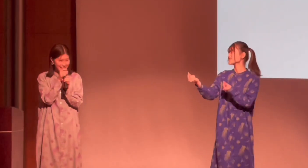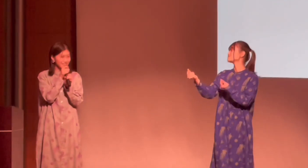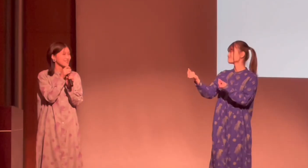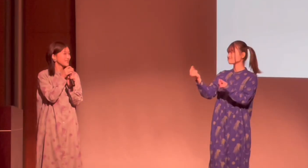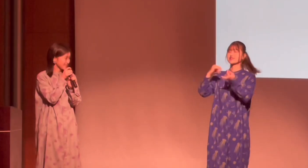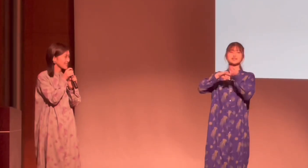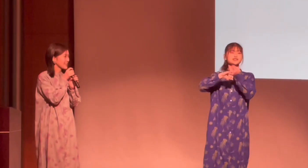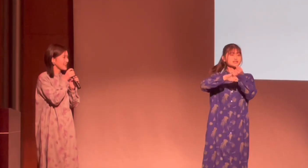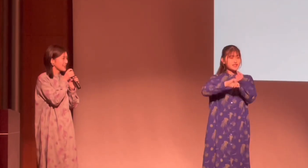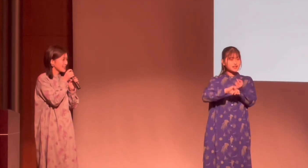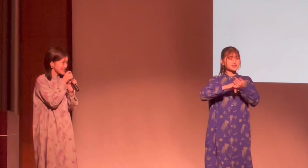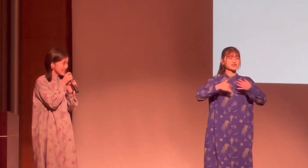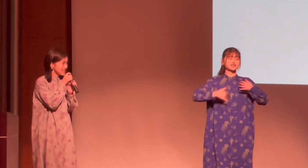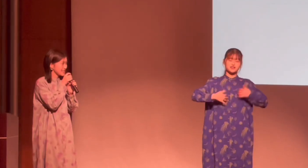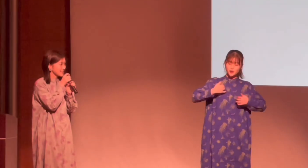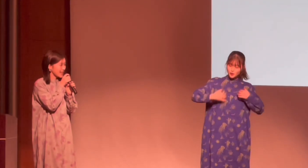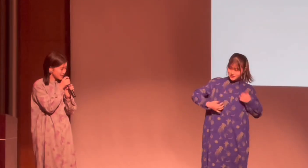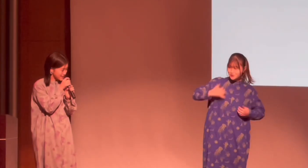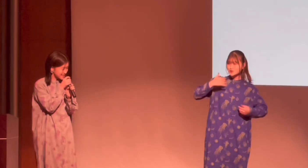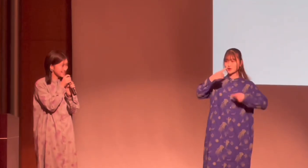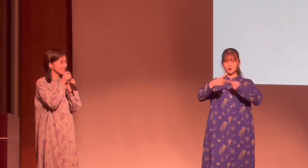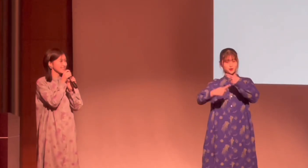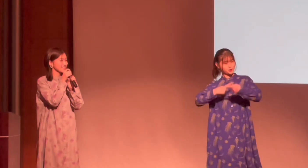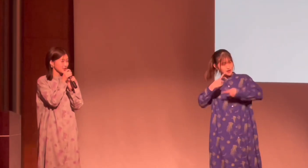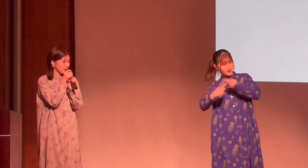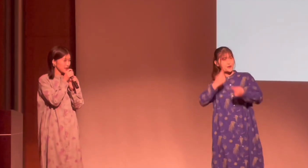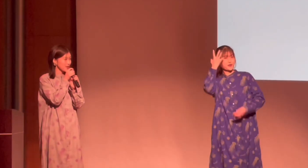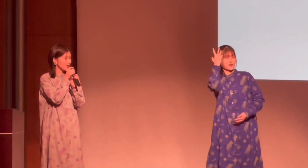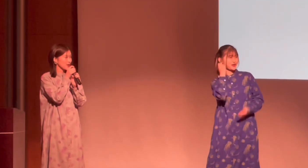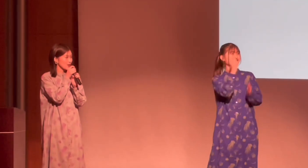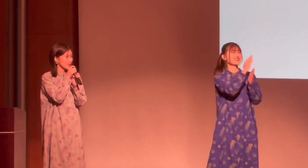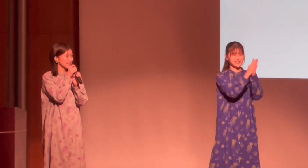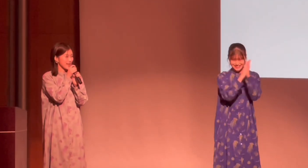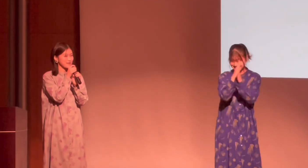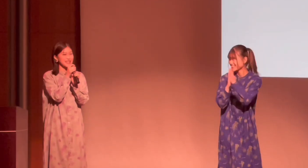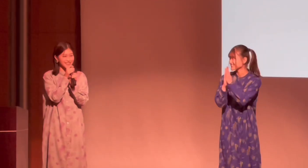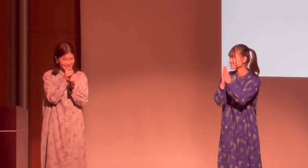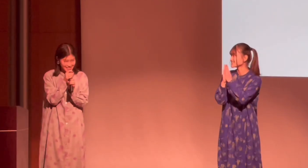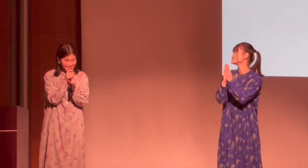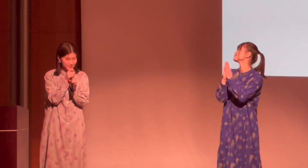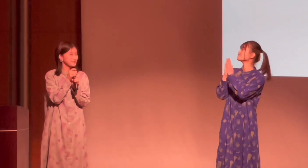ぜひ楽しく手話を覚えてみてください。